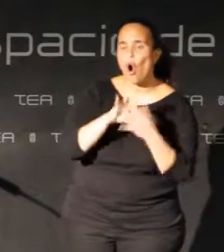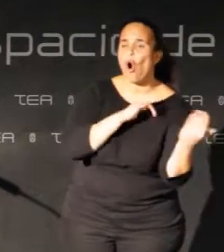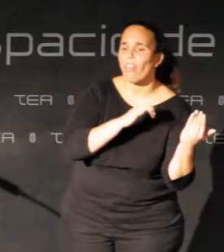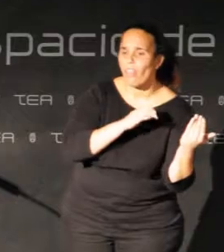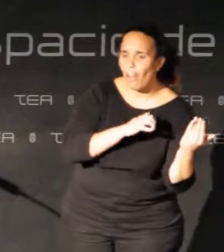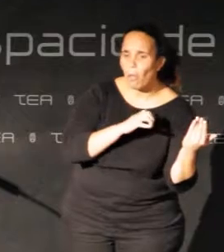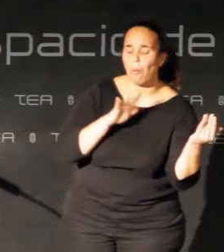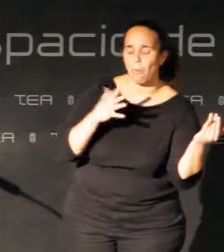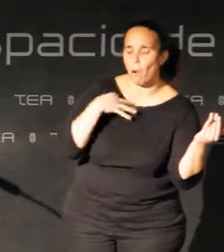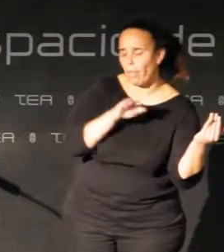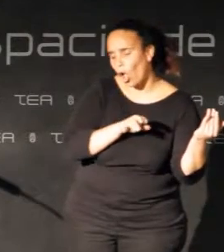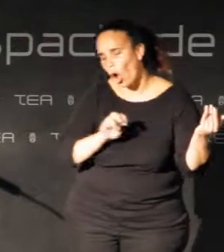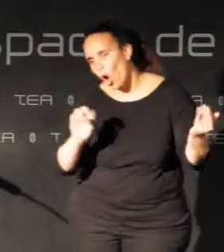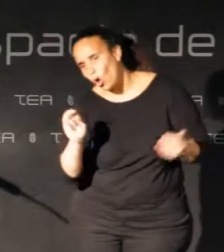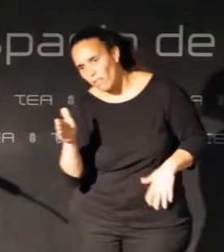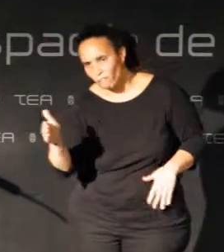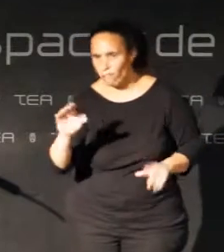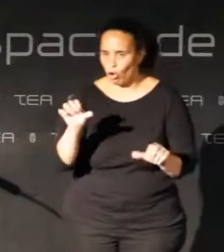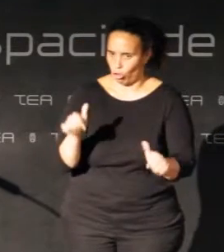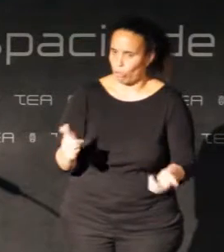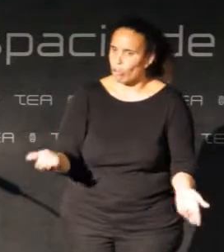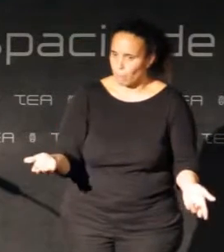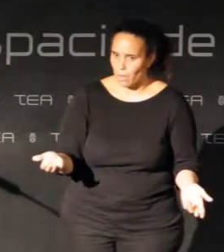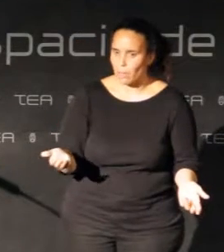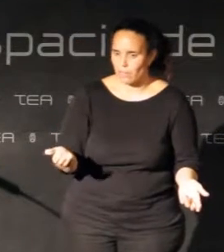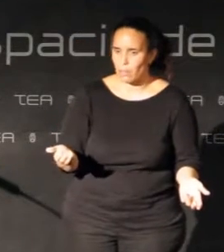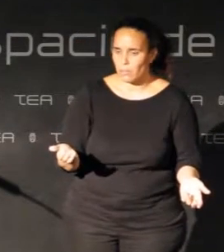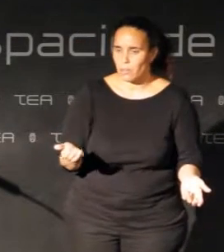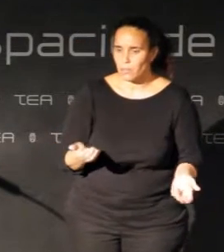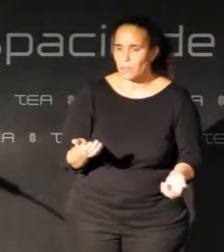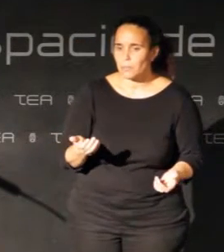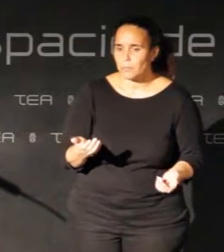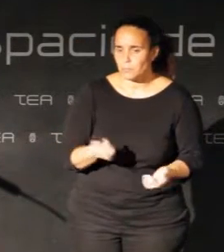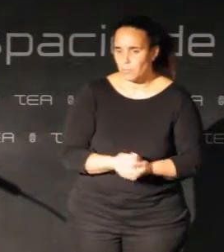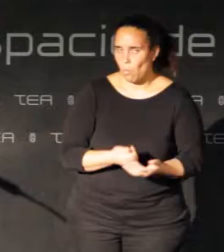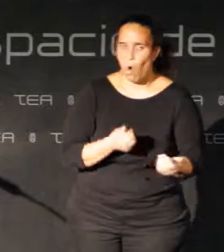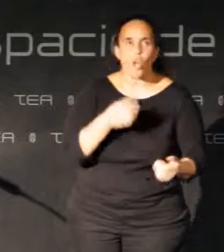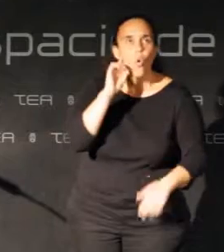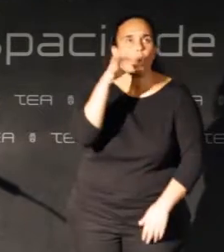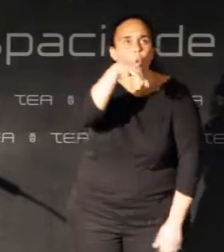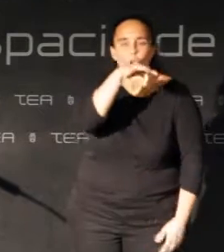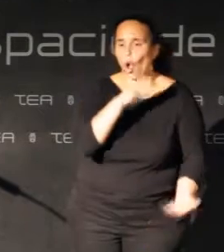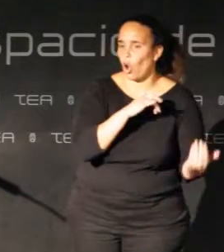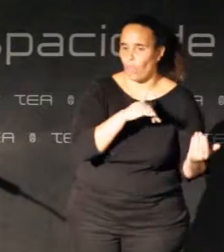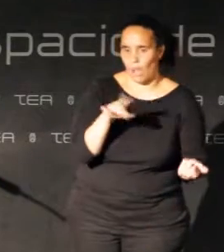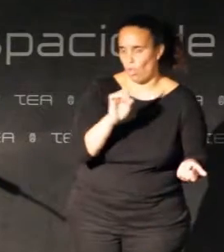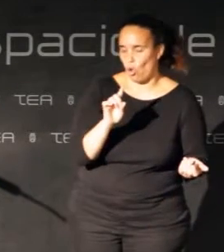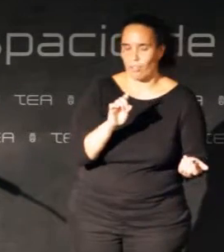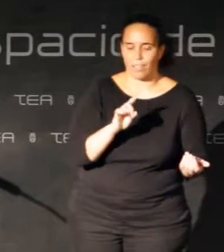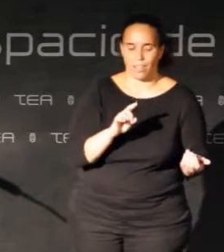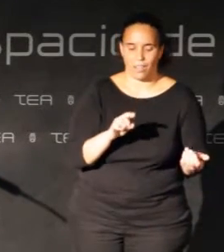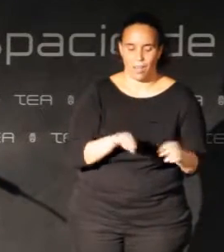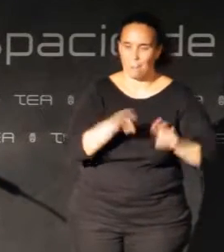se tienen por qué realizar los trámites. La administración electrónica se tiene que materializar a través de ordenadores de sobremesa,